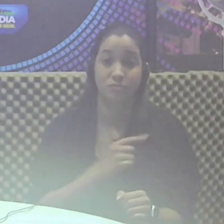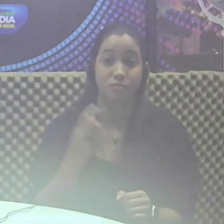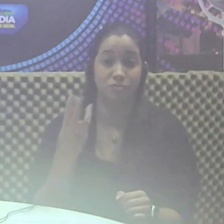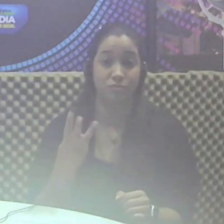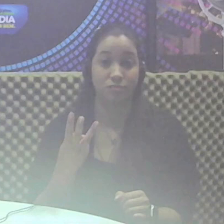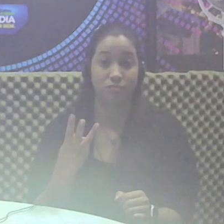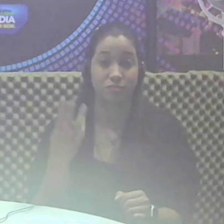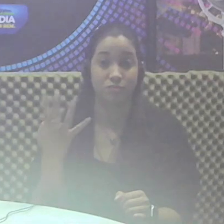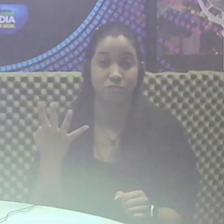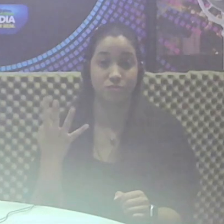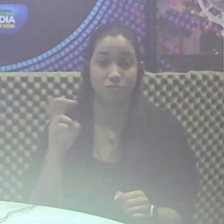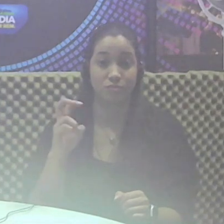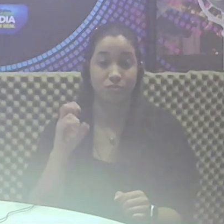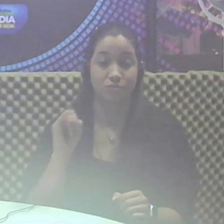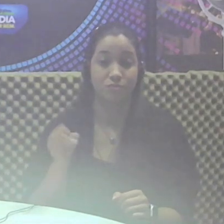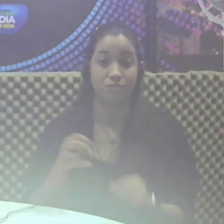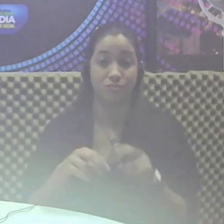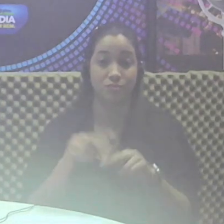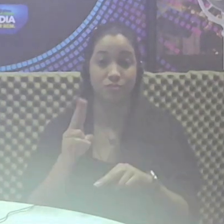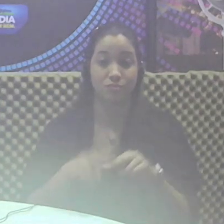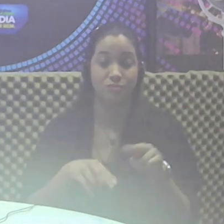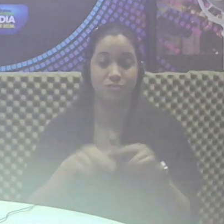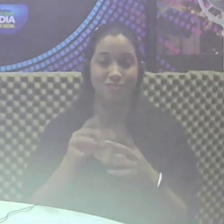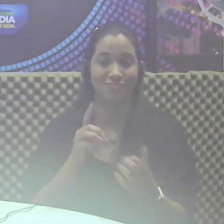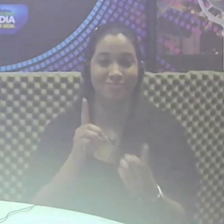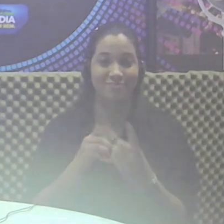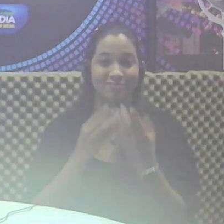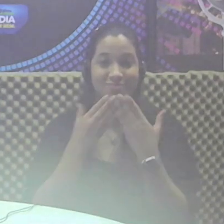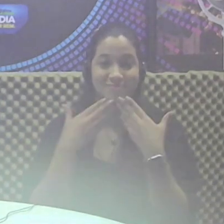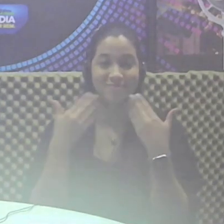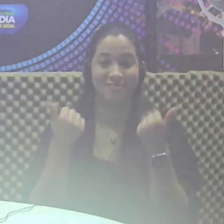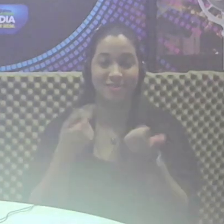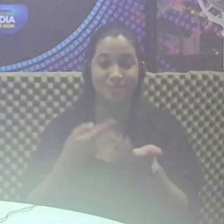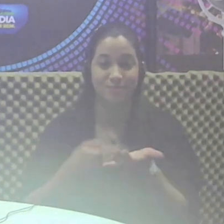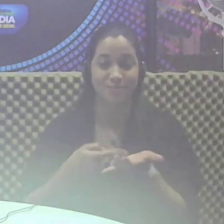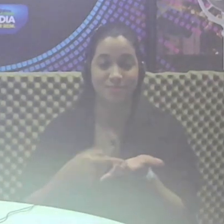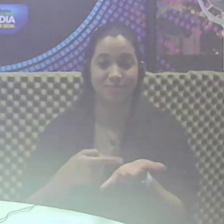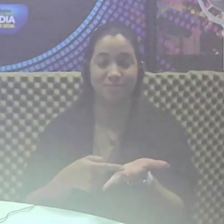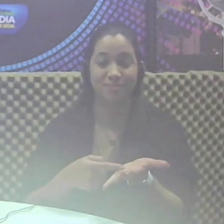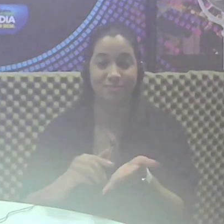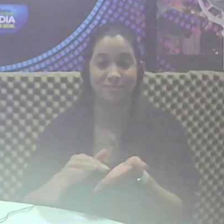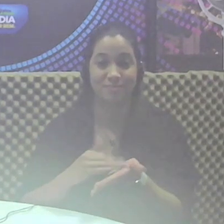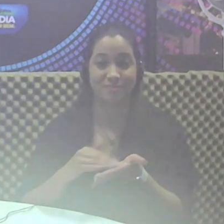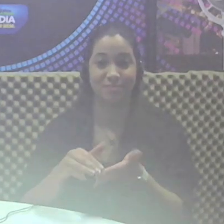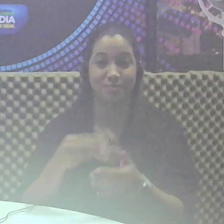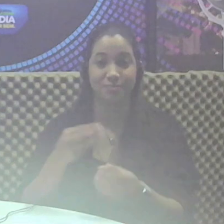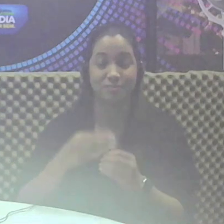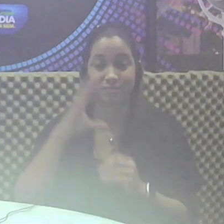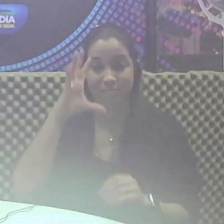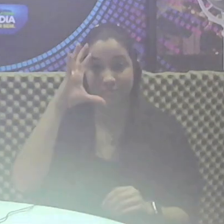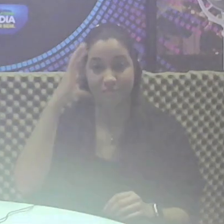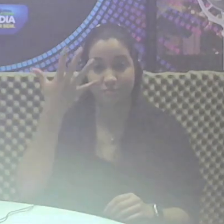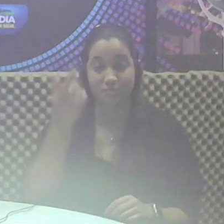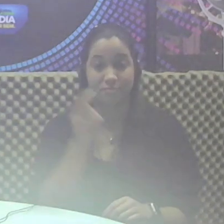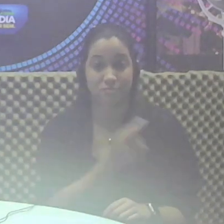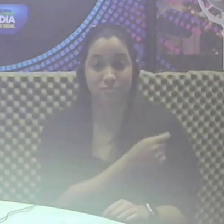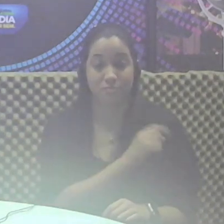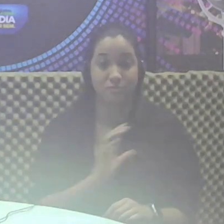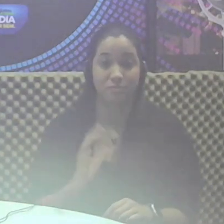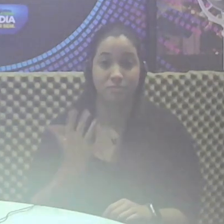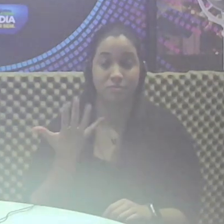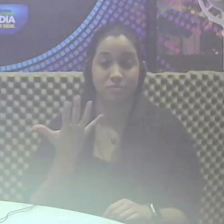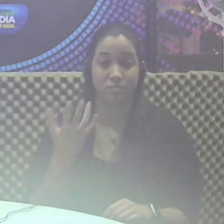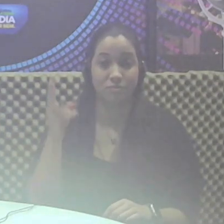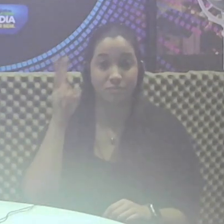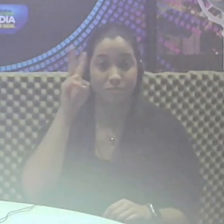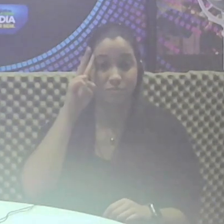e 5 de junho. Para melhor atender os agendados, a Secretaria definiu que a aplicação de doses ocorrerá entre